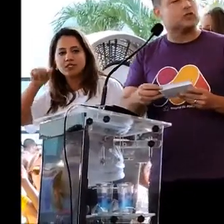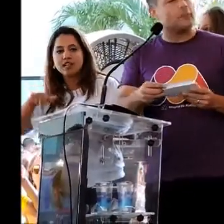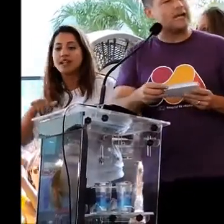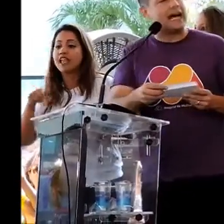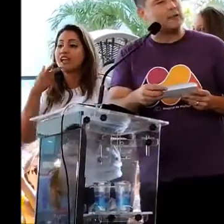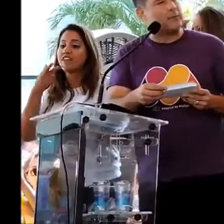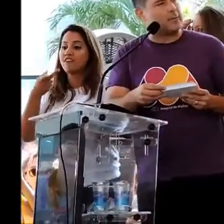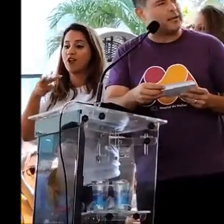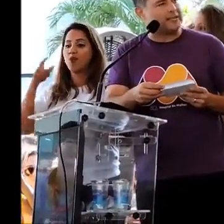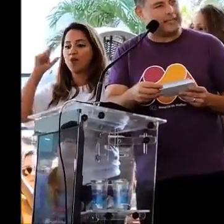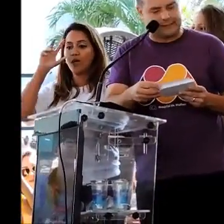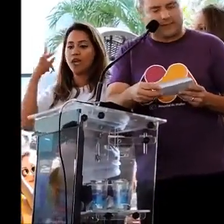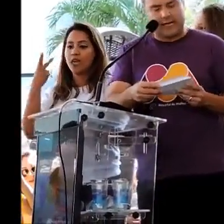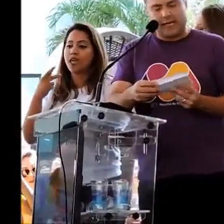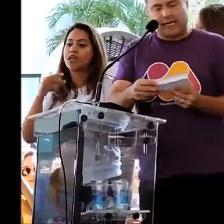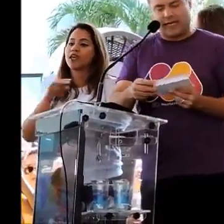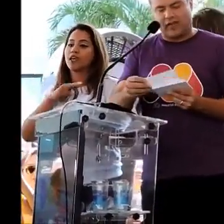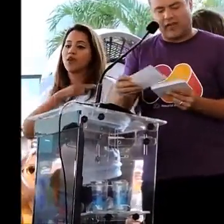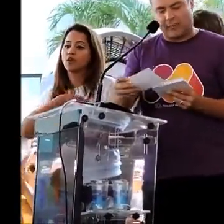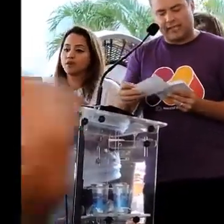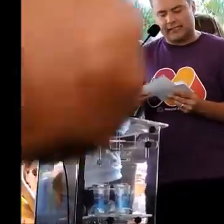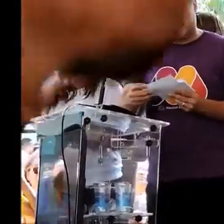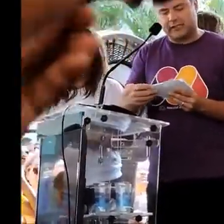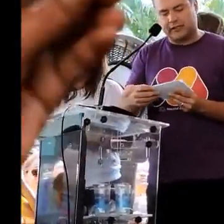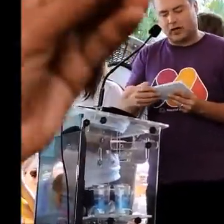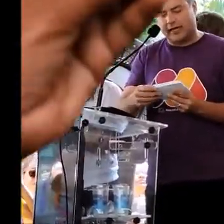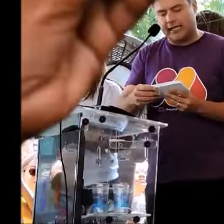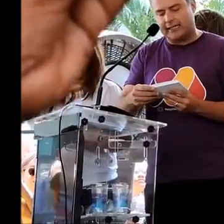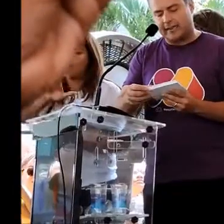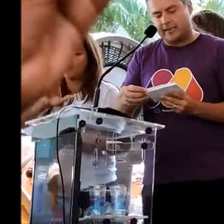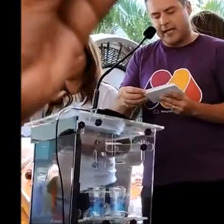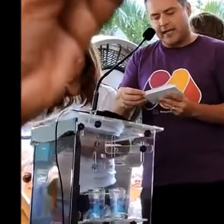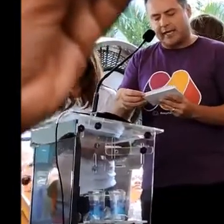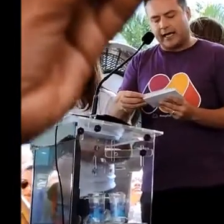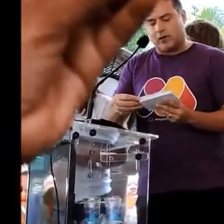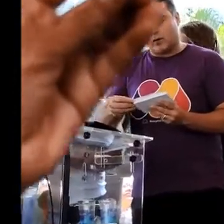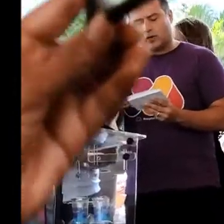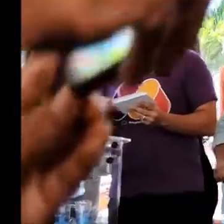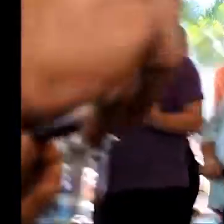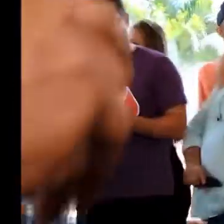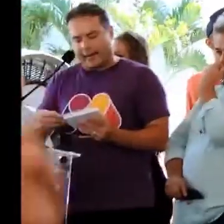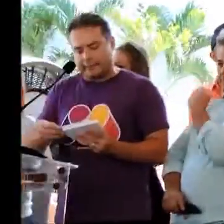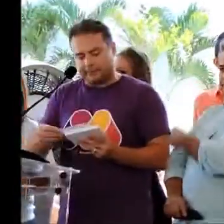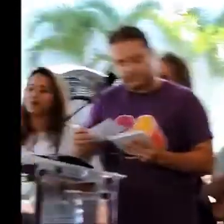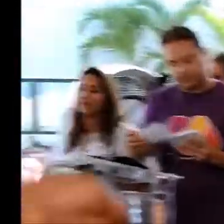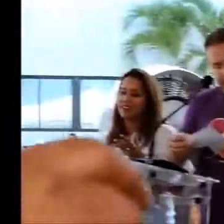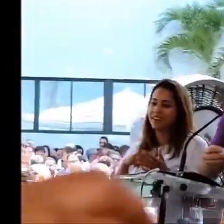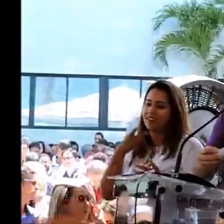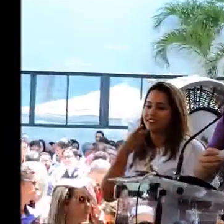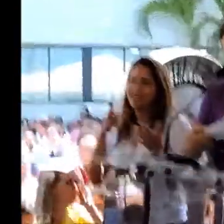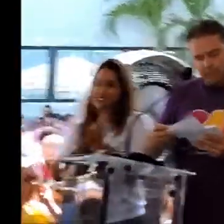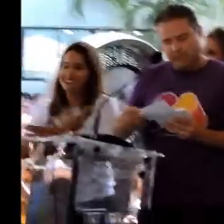Miranda. Muito obrigado pela presença da família de dona Nise. Quero saudar